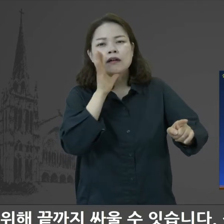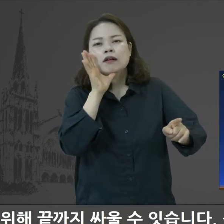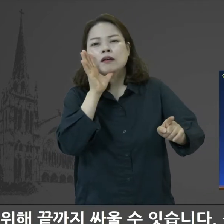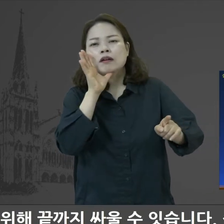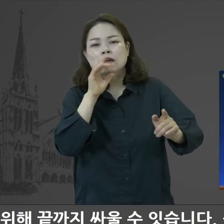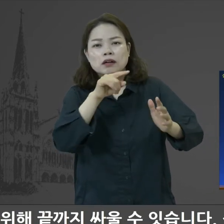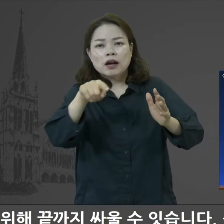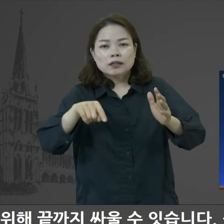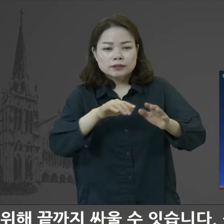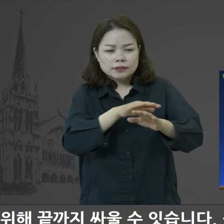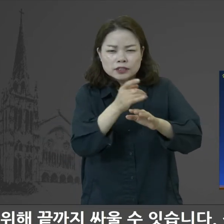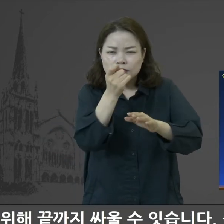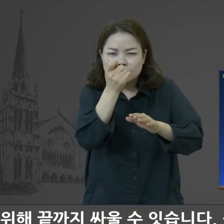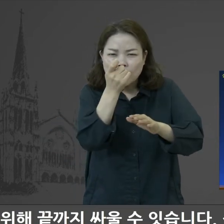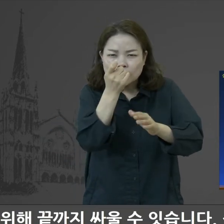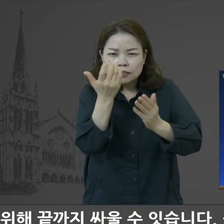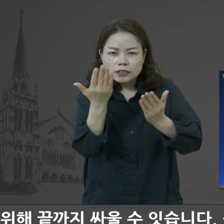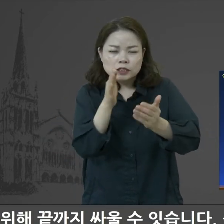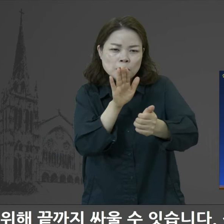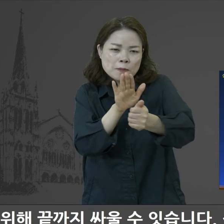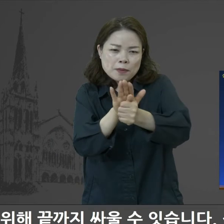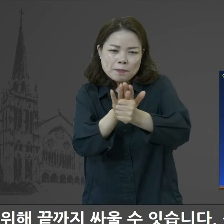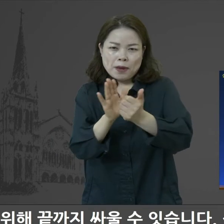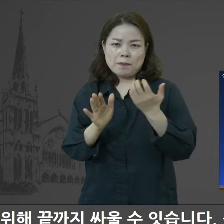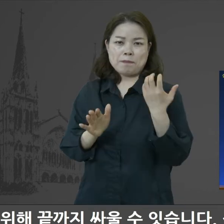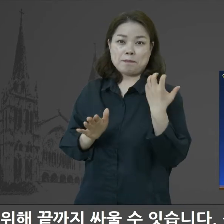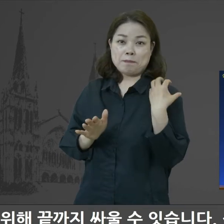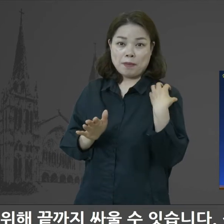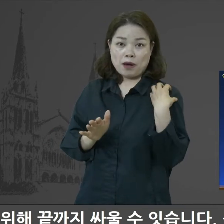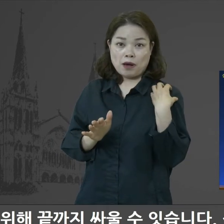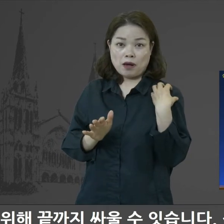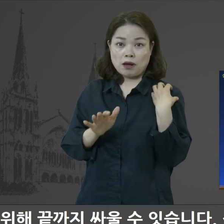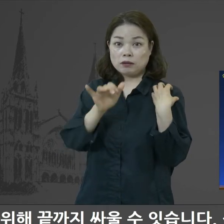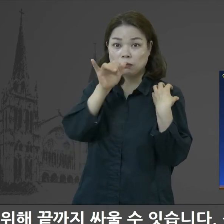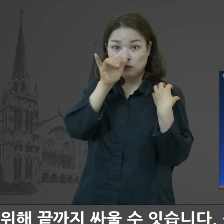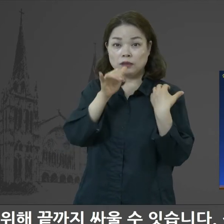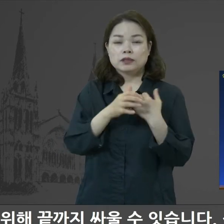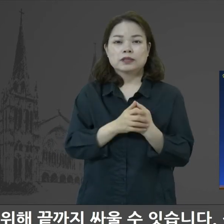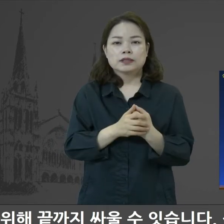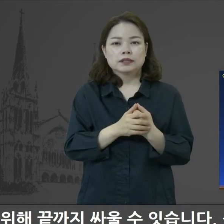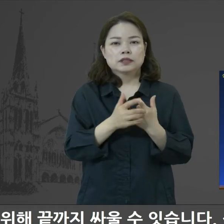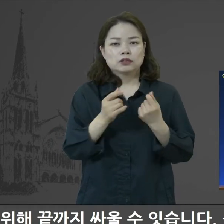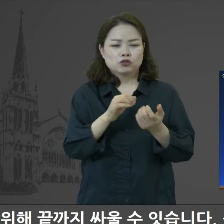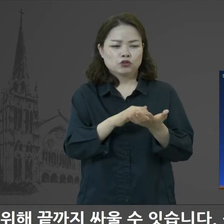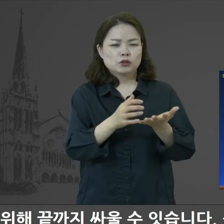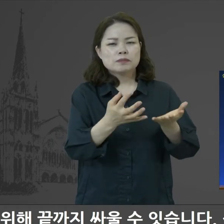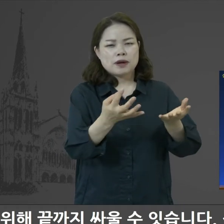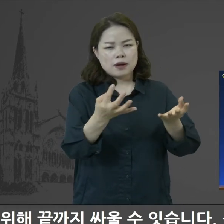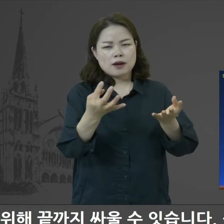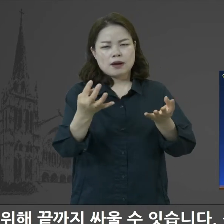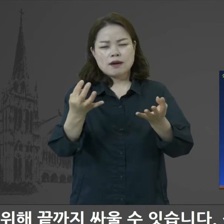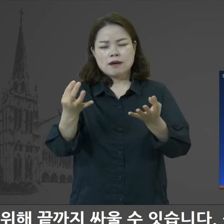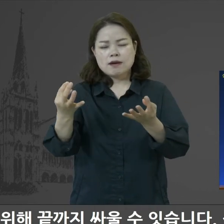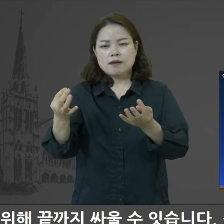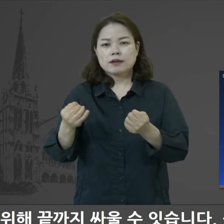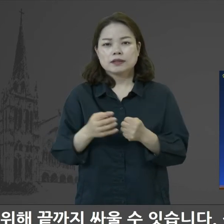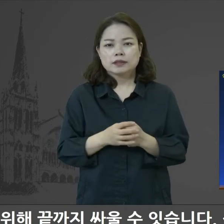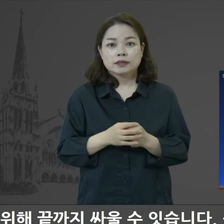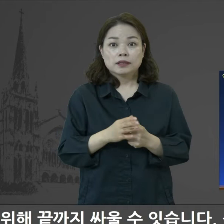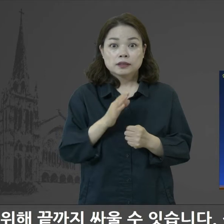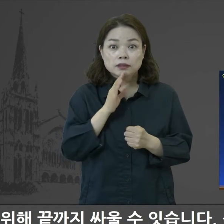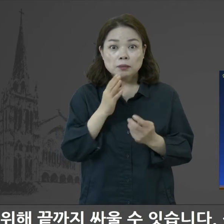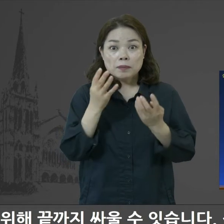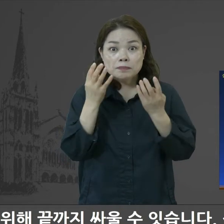그 안에서 작은 일들이라도 감당할 수 있는 일이 분명 있을 거예요. 이러한 수많은 이유 등등등